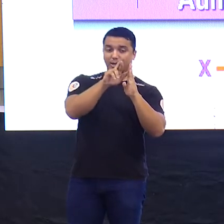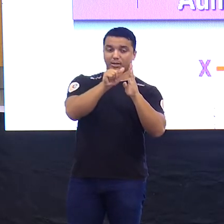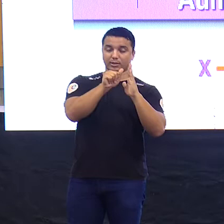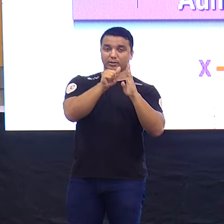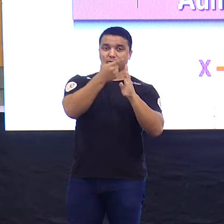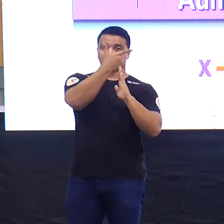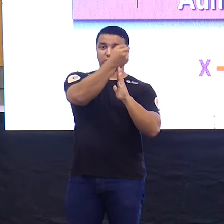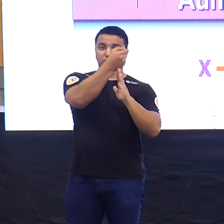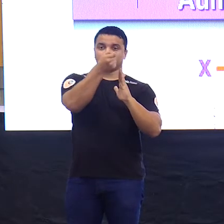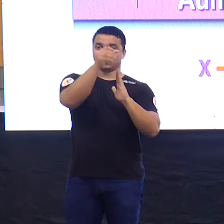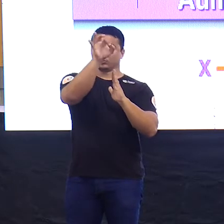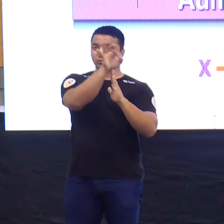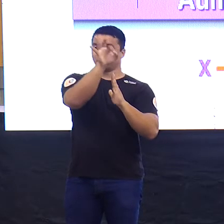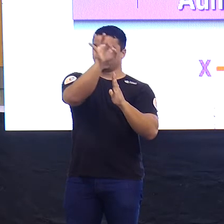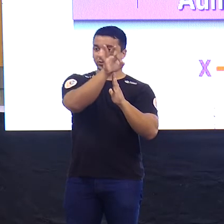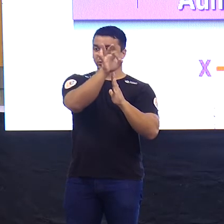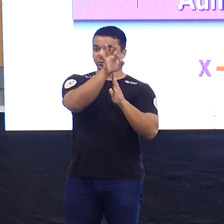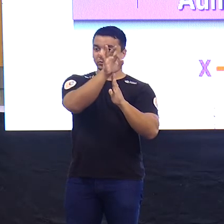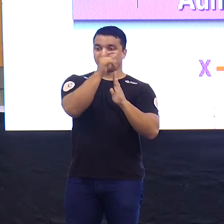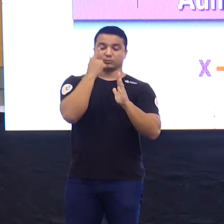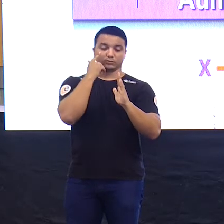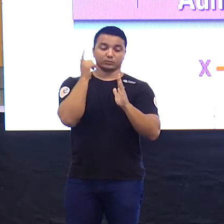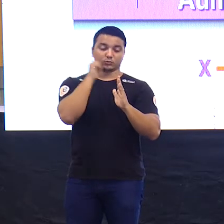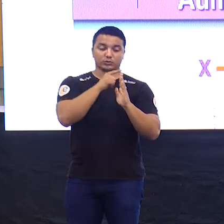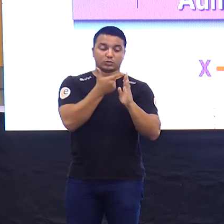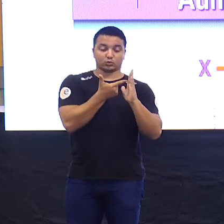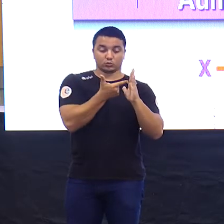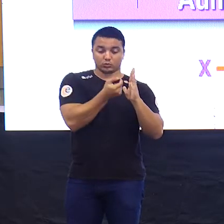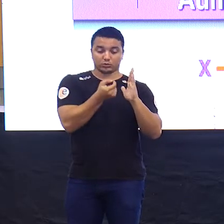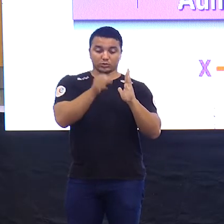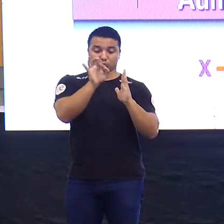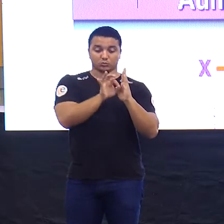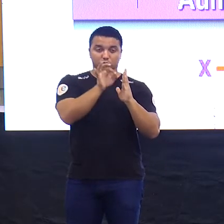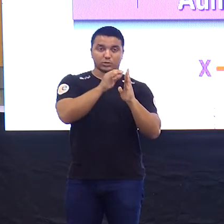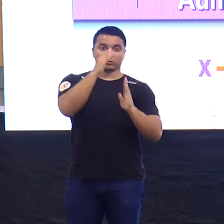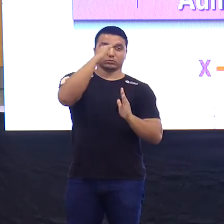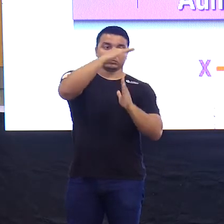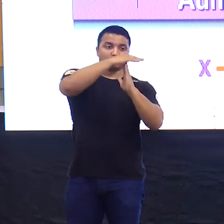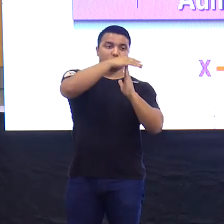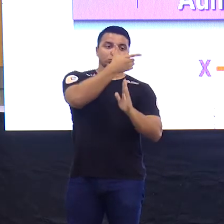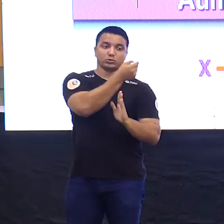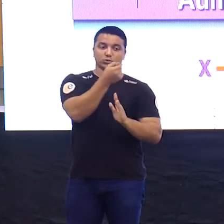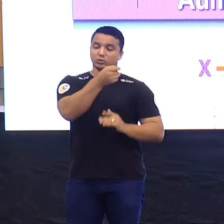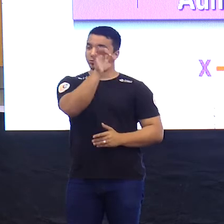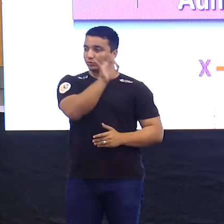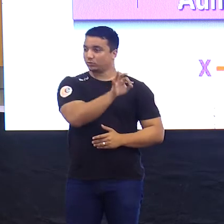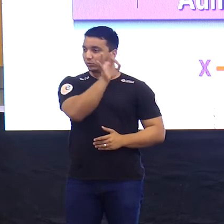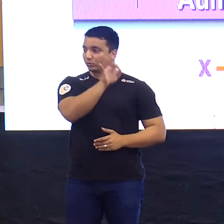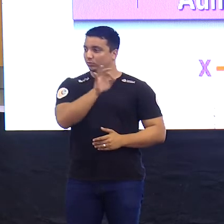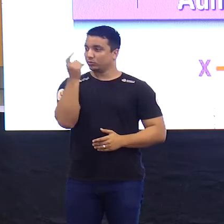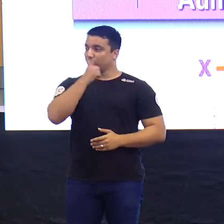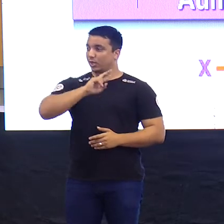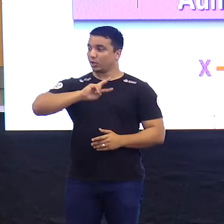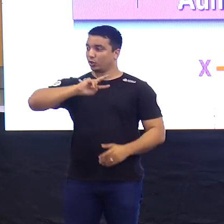Olha o português. Uma coisa é aumentar para 200%. Ele dobra. E